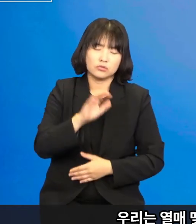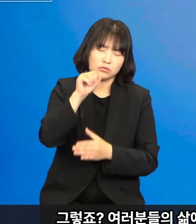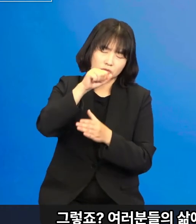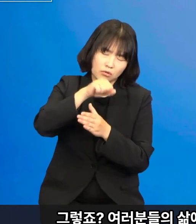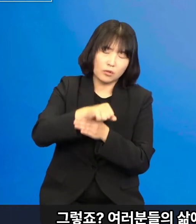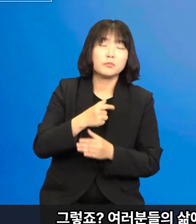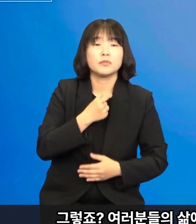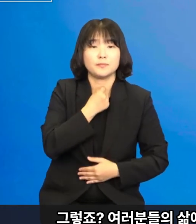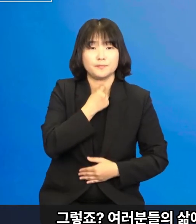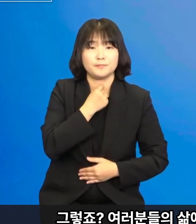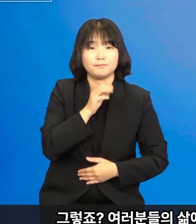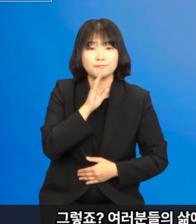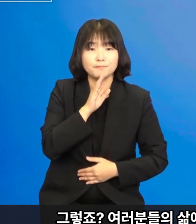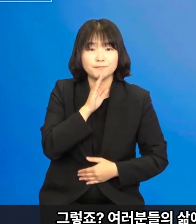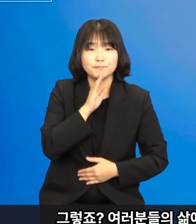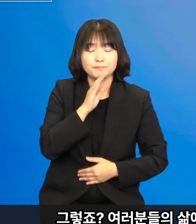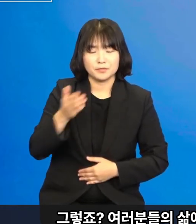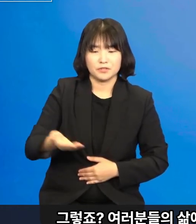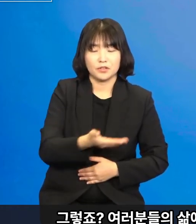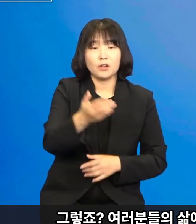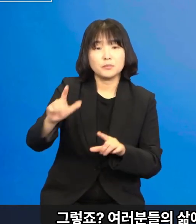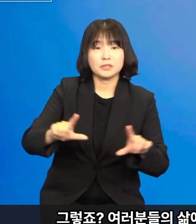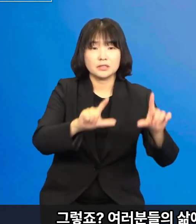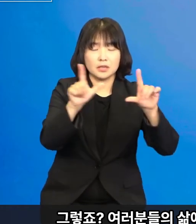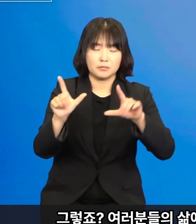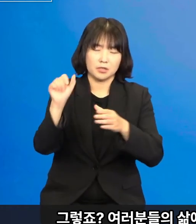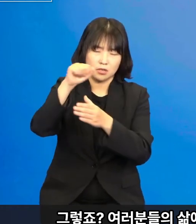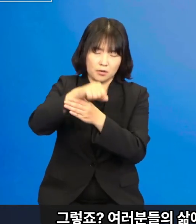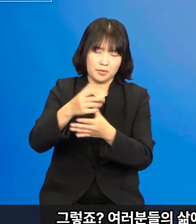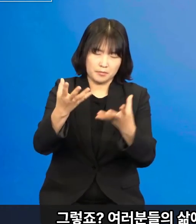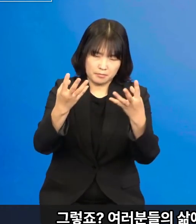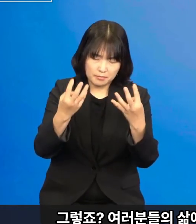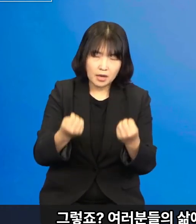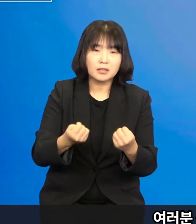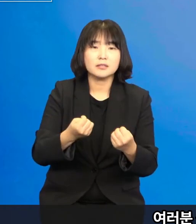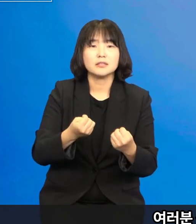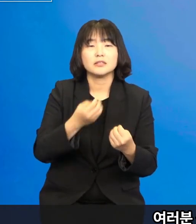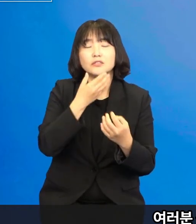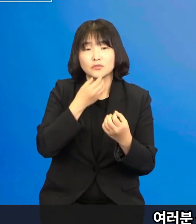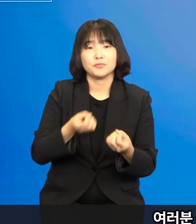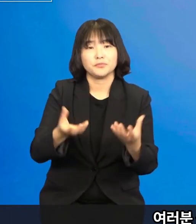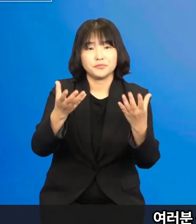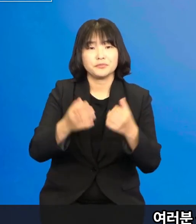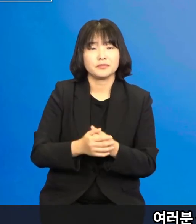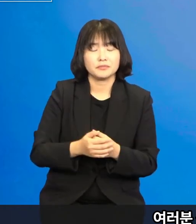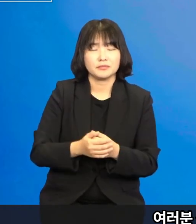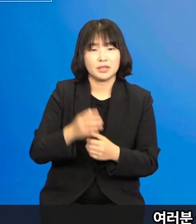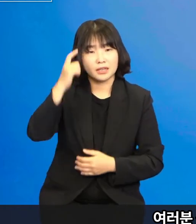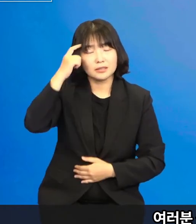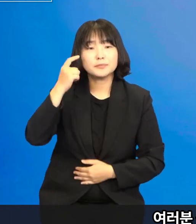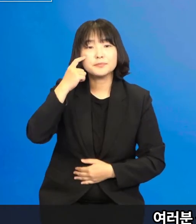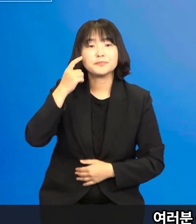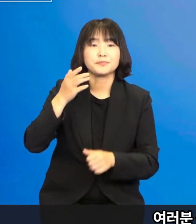원합니다. 그렇죠? 여러분들의 삶에 열매가 많이 맺혀지기를 원해요. 여러분 생각해 보십시오.